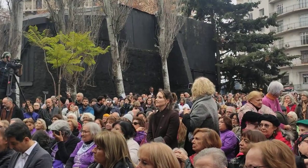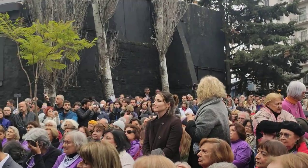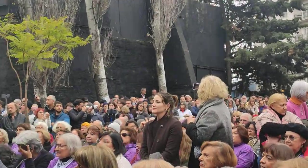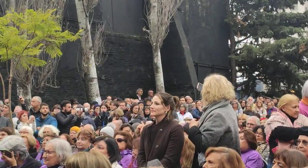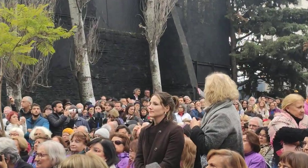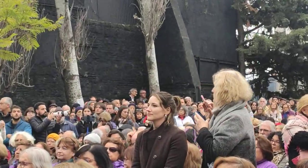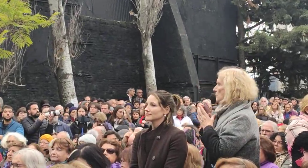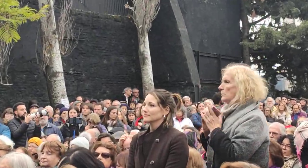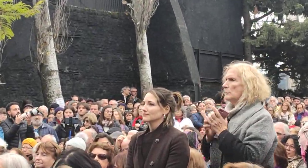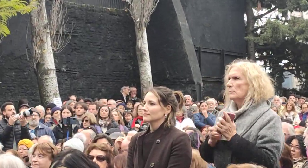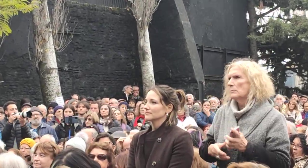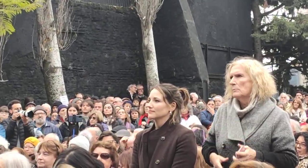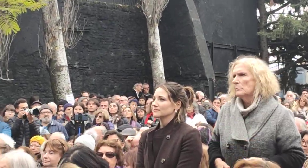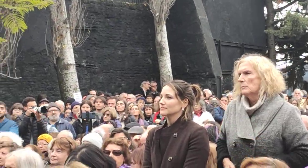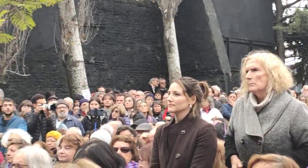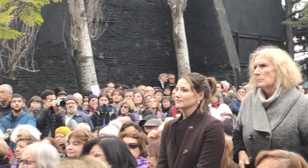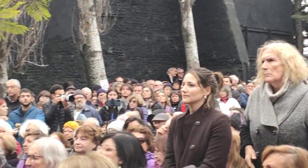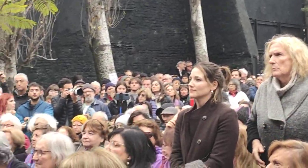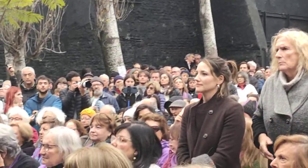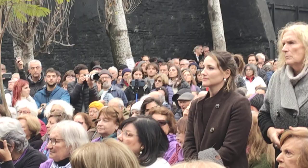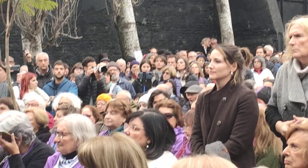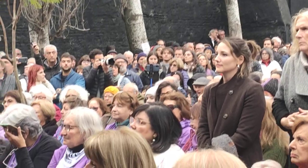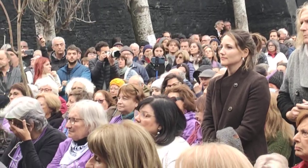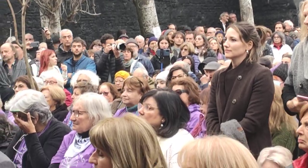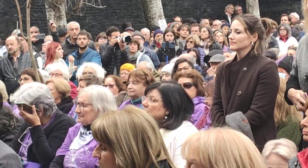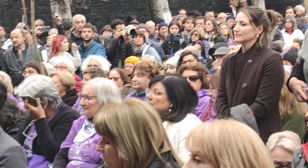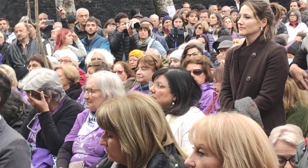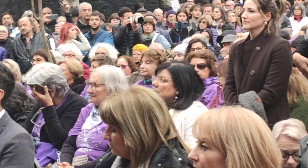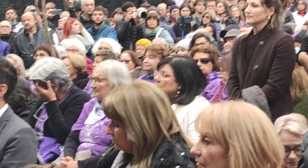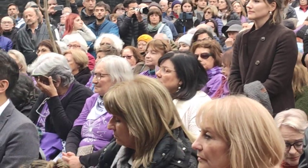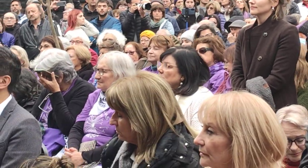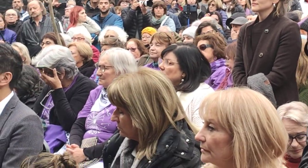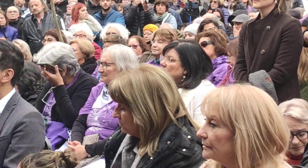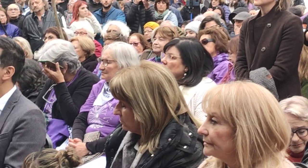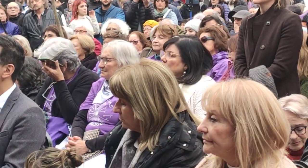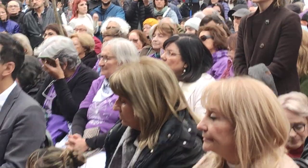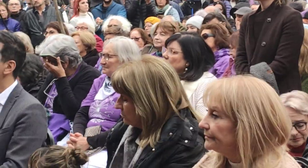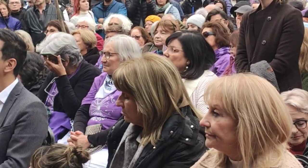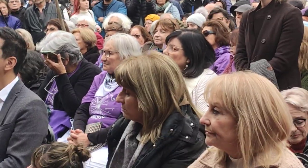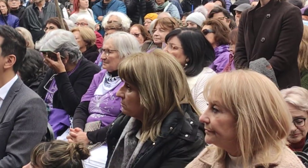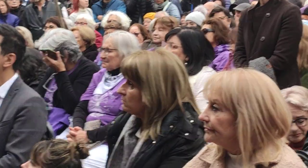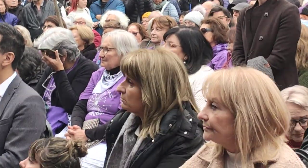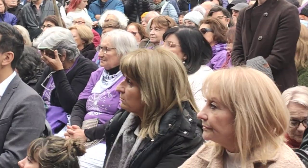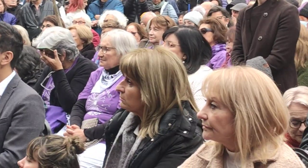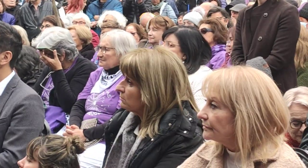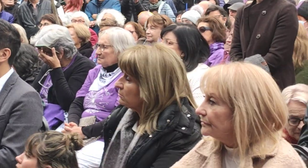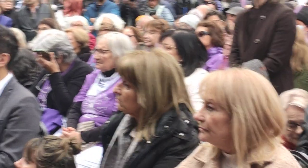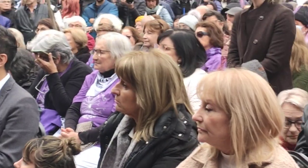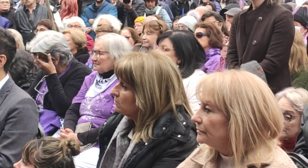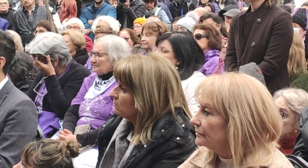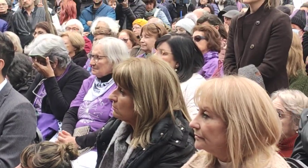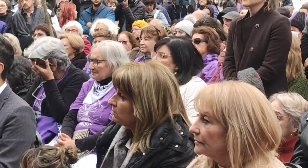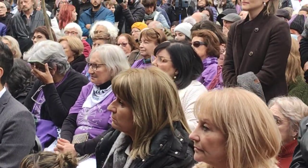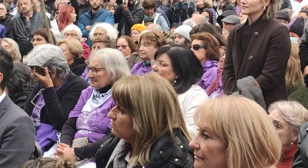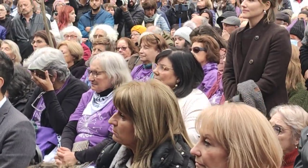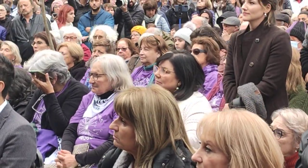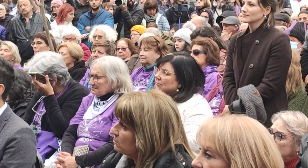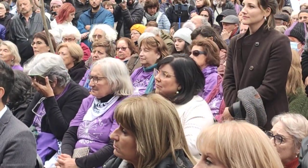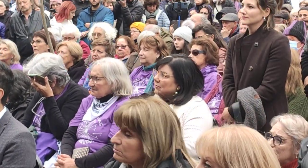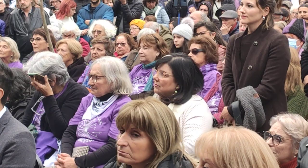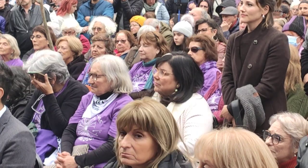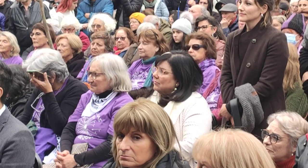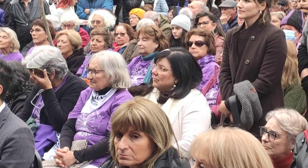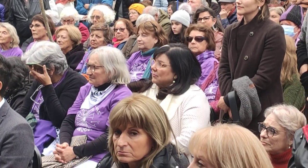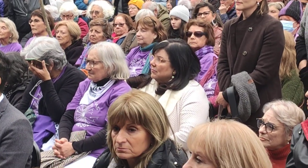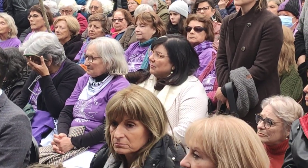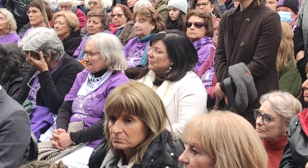apoyar situaciones de víctimas de terrorismo de Estado con problemas de salud no resueltos, saluda fraternalmente